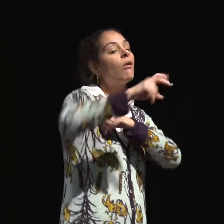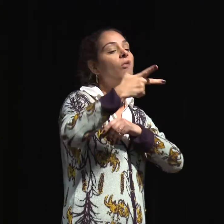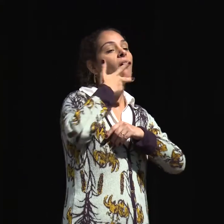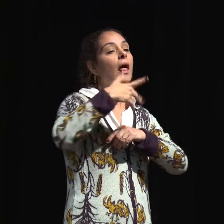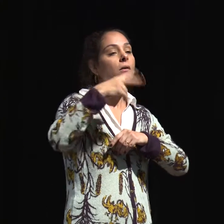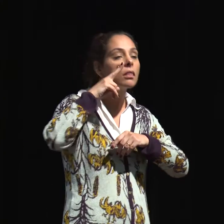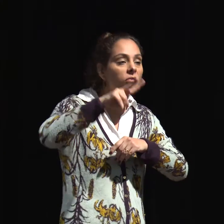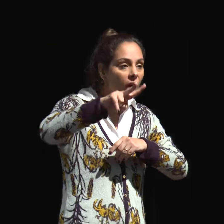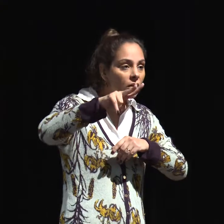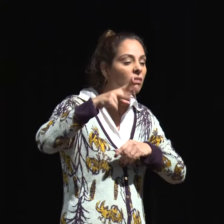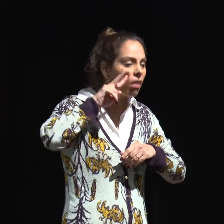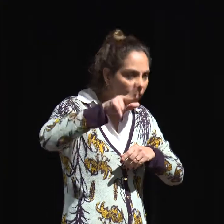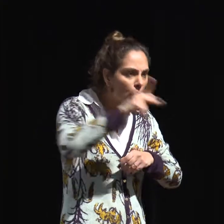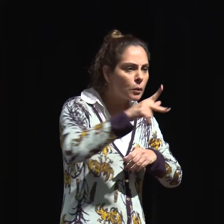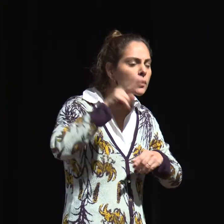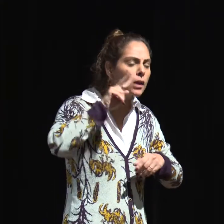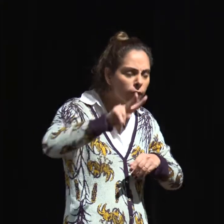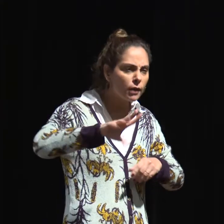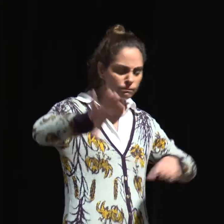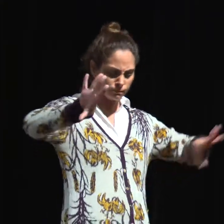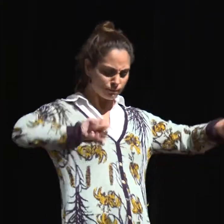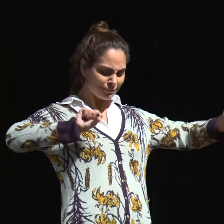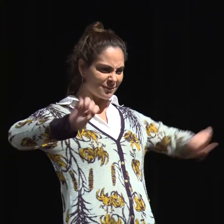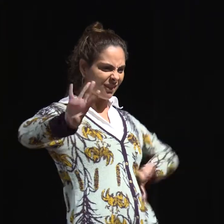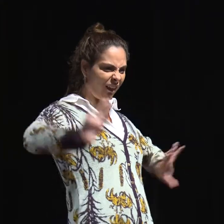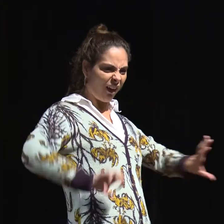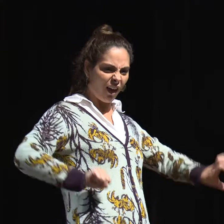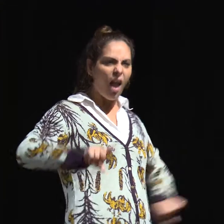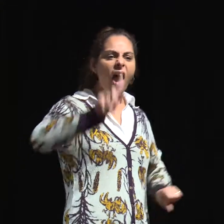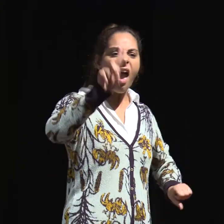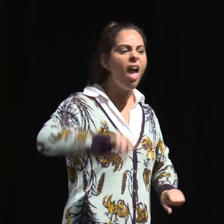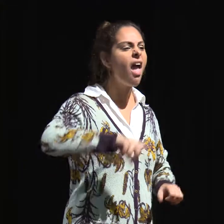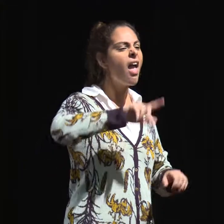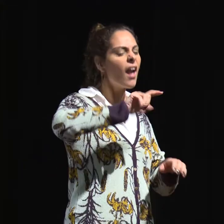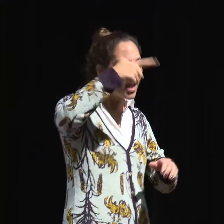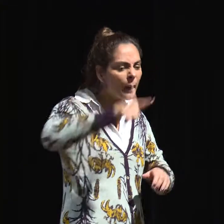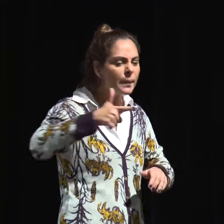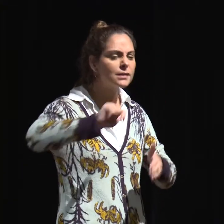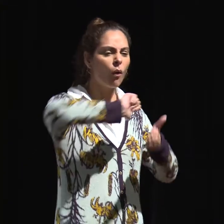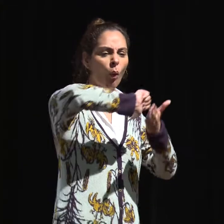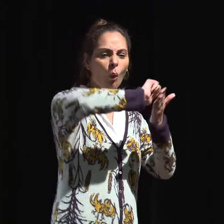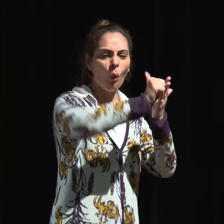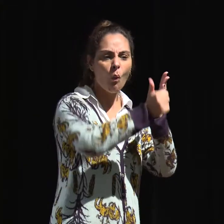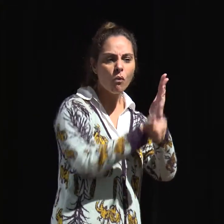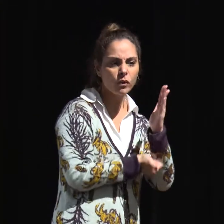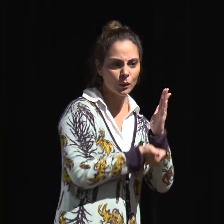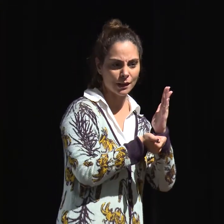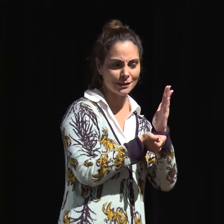Isso. Os alunos falaram que, quando eles ficaram vendo, eles notaram esse sinal. Aí eles falaram que era repetição de configuração de mãos.